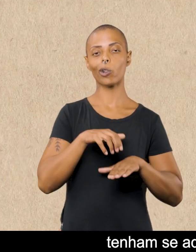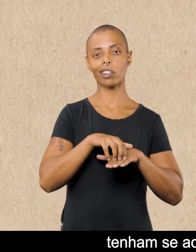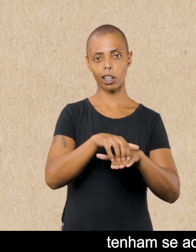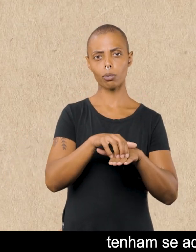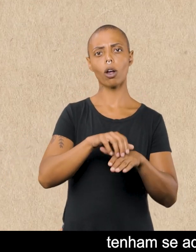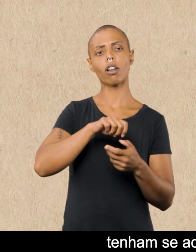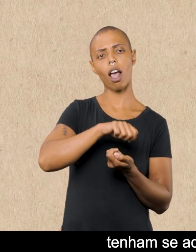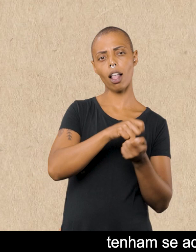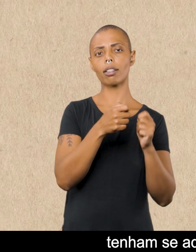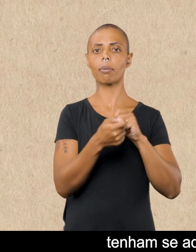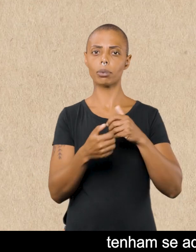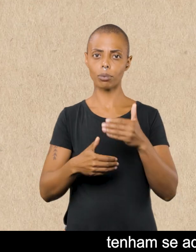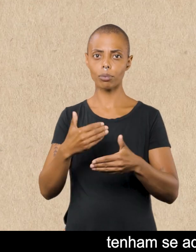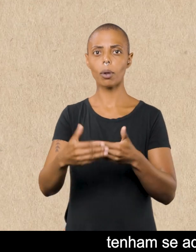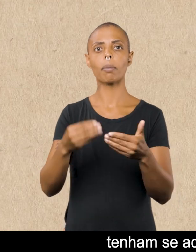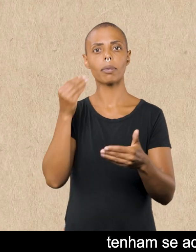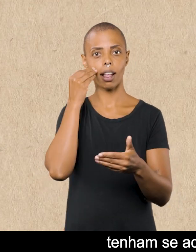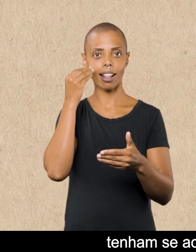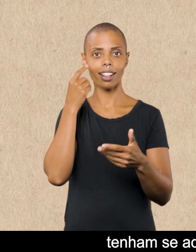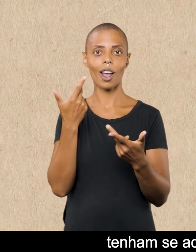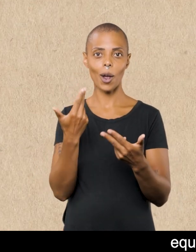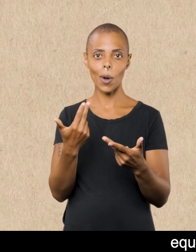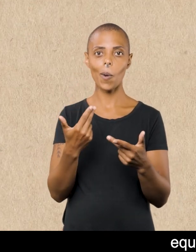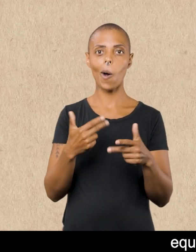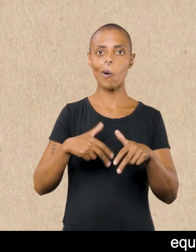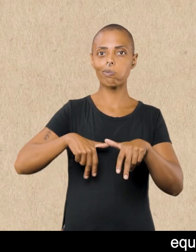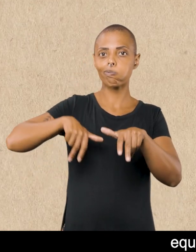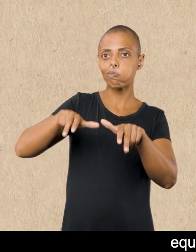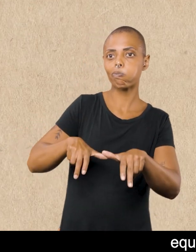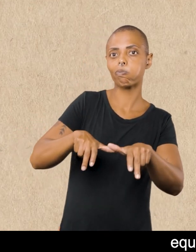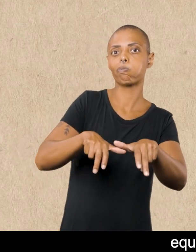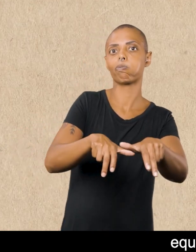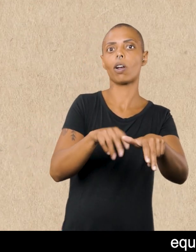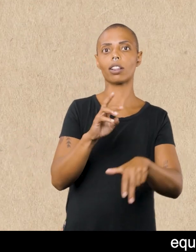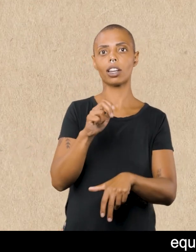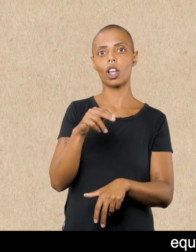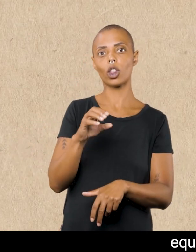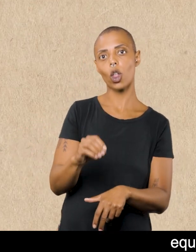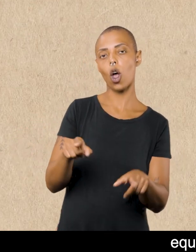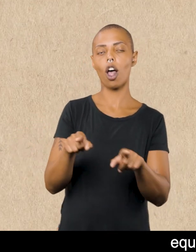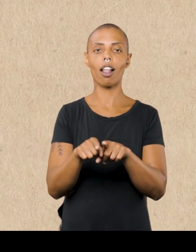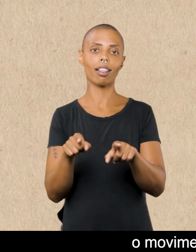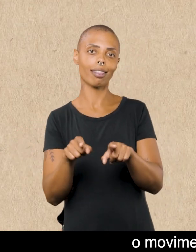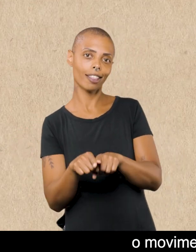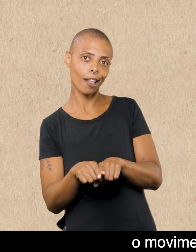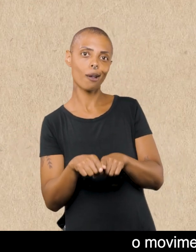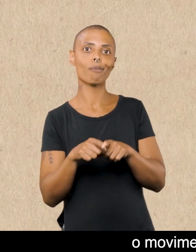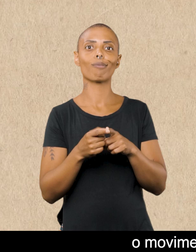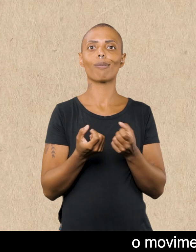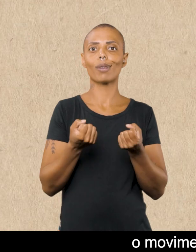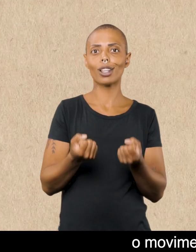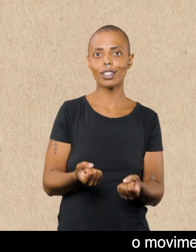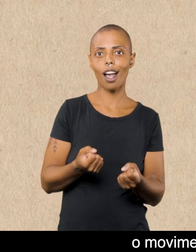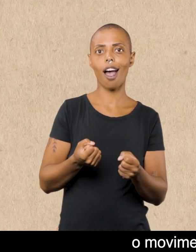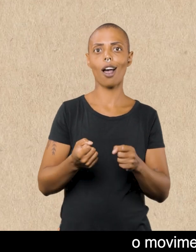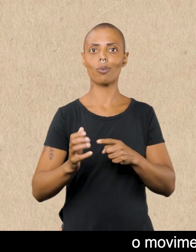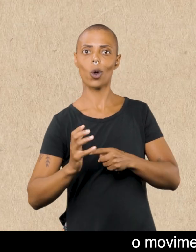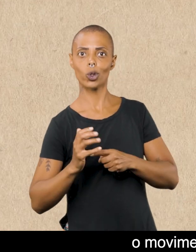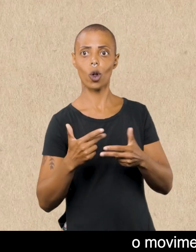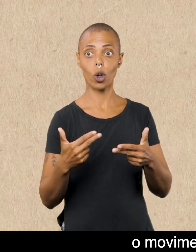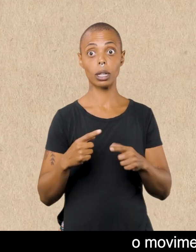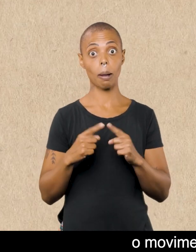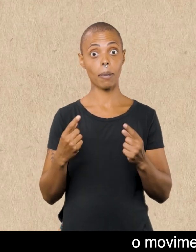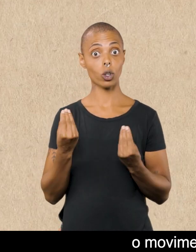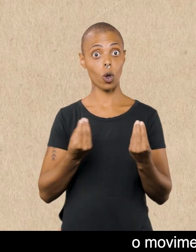Como ilustra o artista, embora alguns meios de transporte tenham se adaptado ao longo do tempo para incluir trenós, equipamento pesado